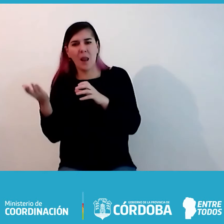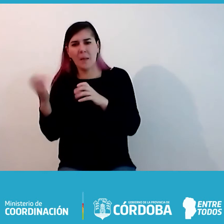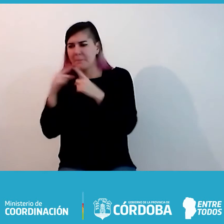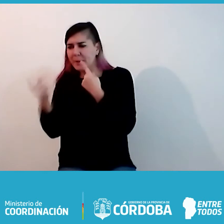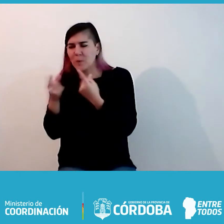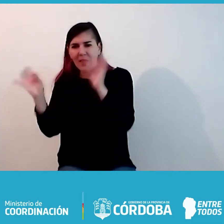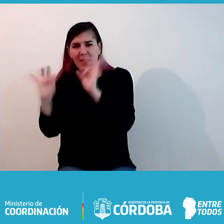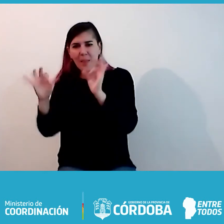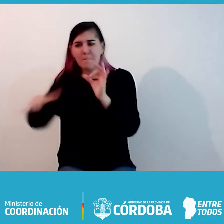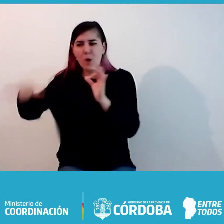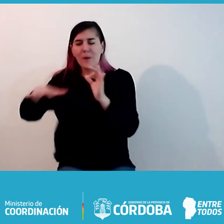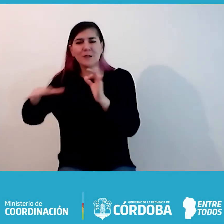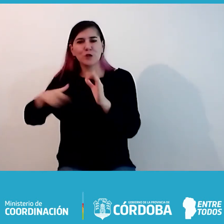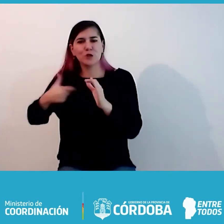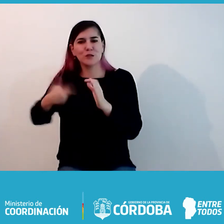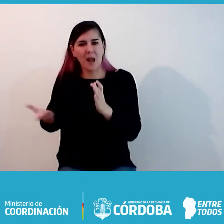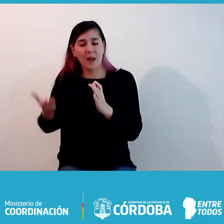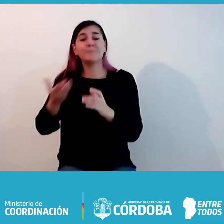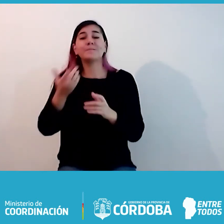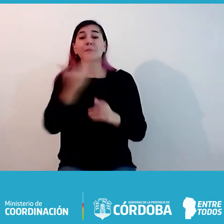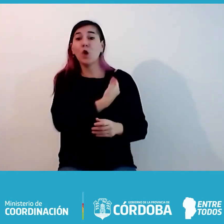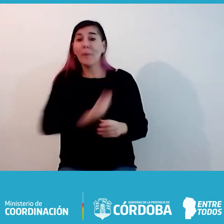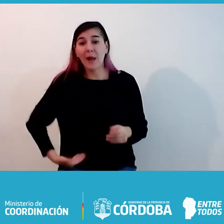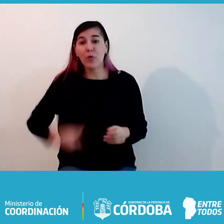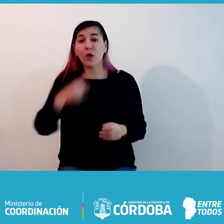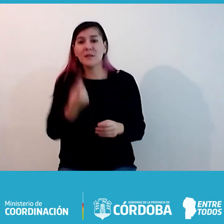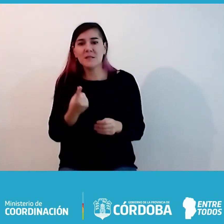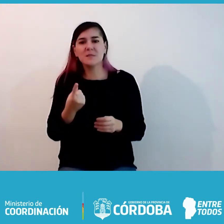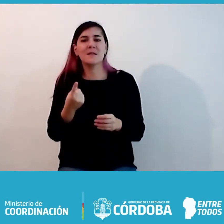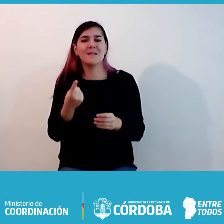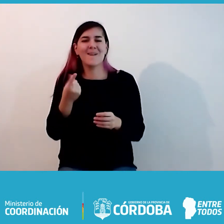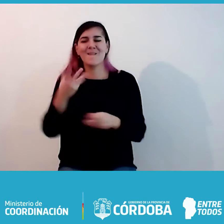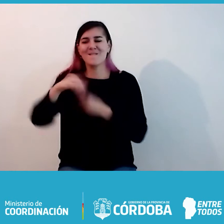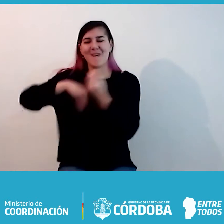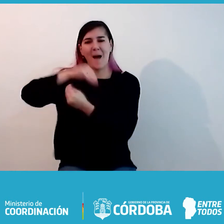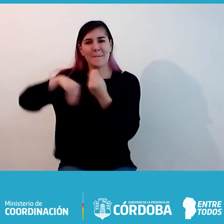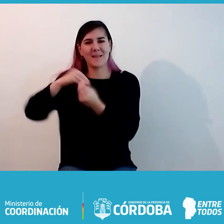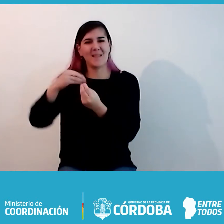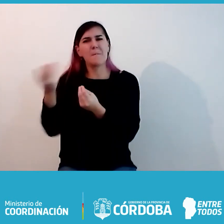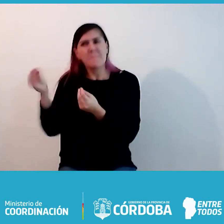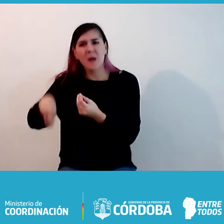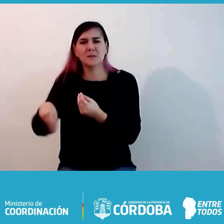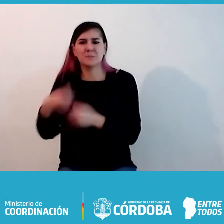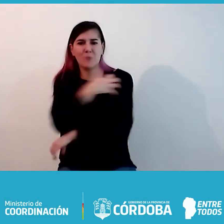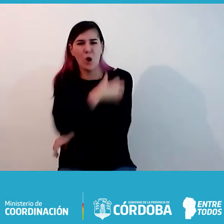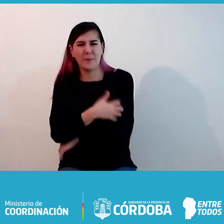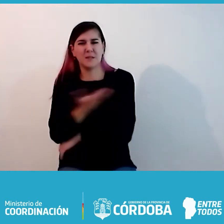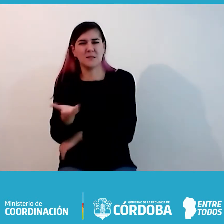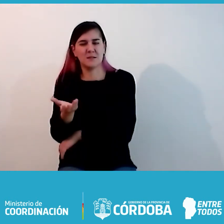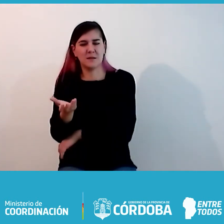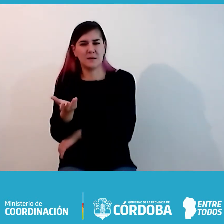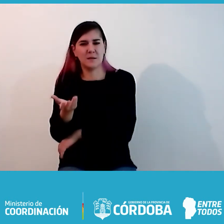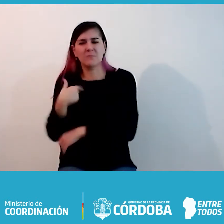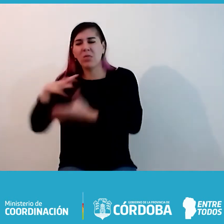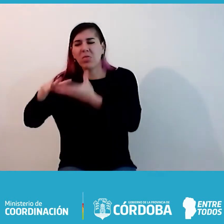En orden a su progreso, el señor gobernador dice, será un cúmulo más de las familias que se suman a la pobreza. La degradación social